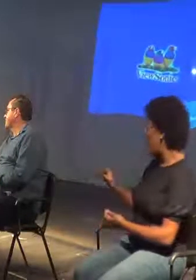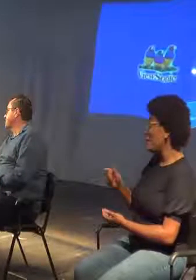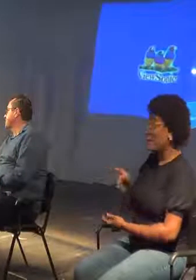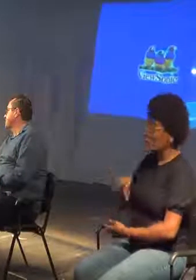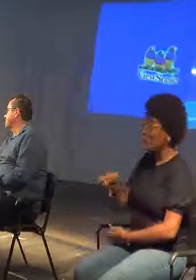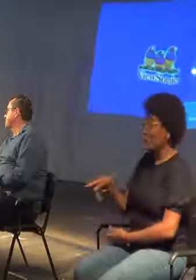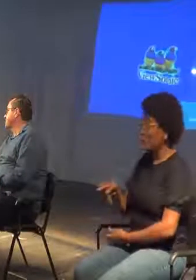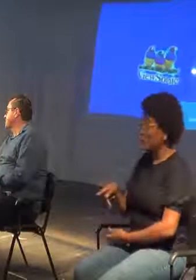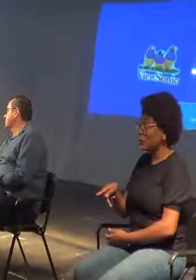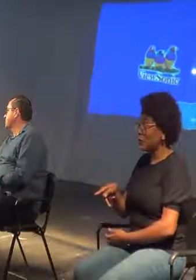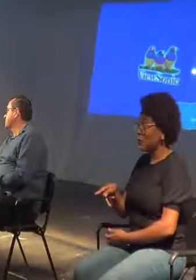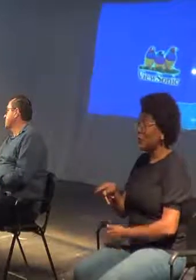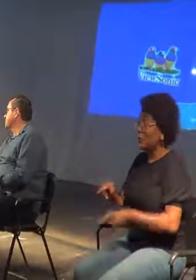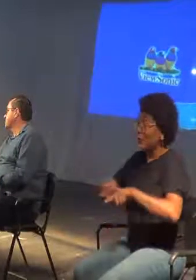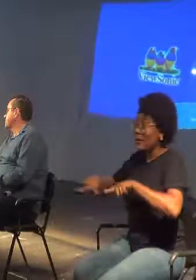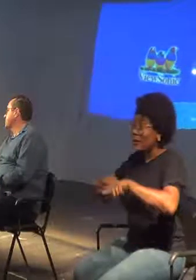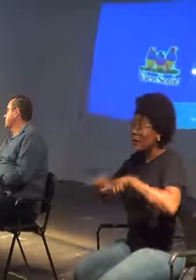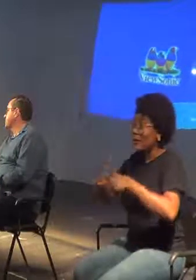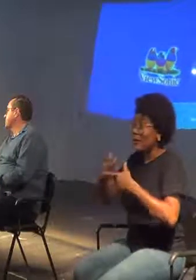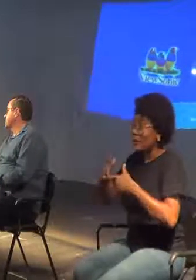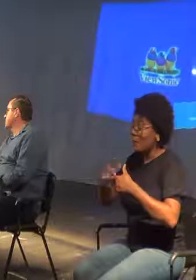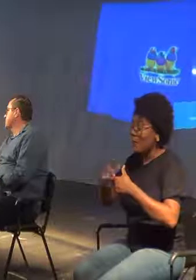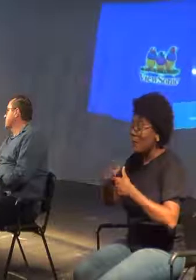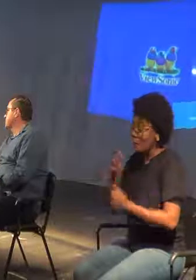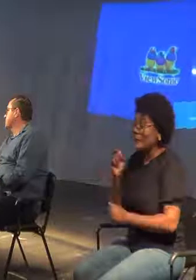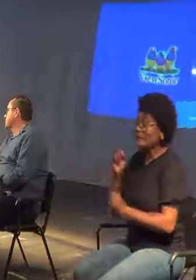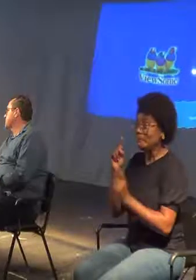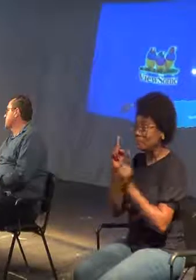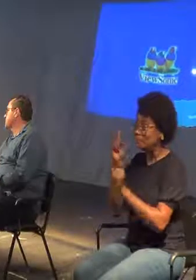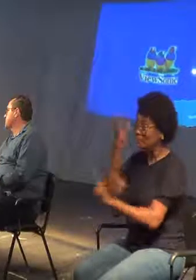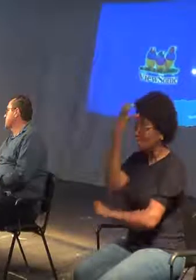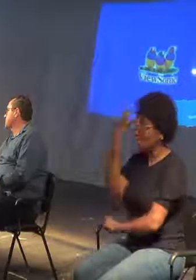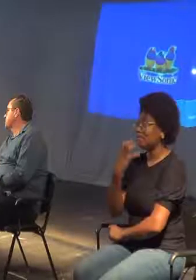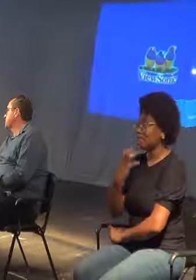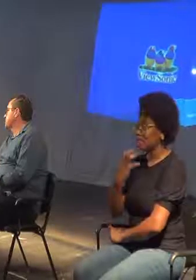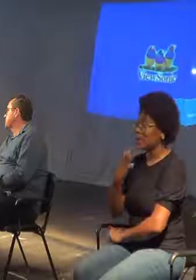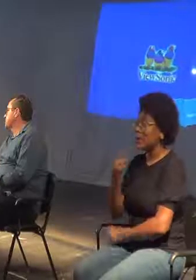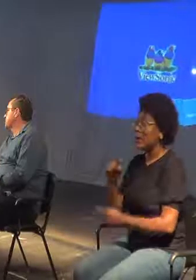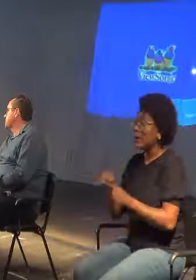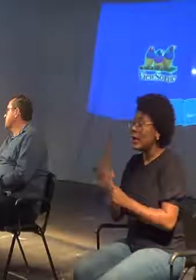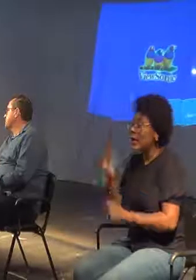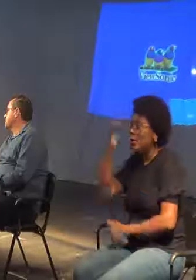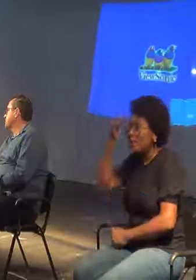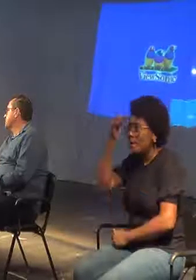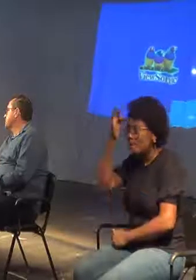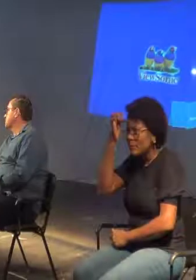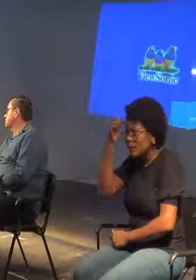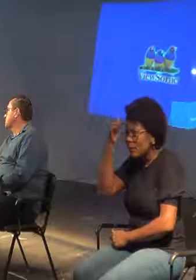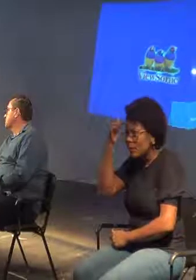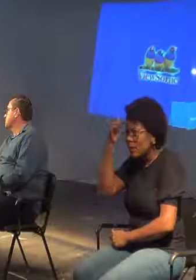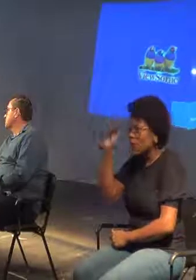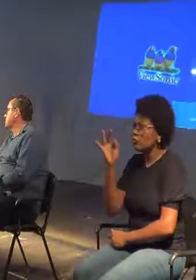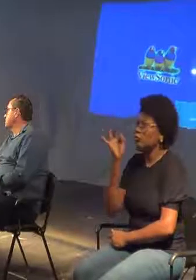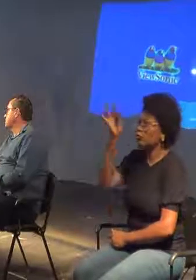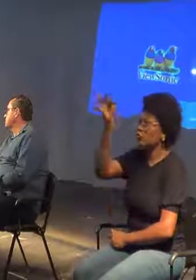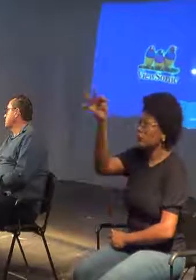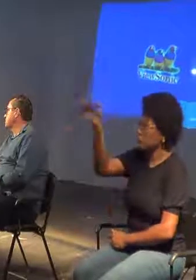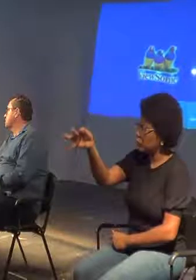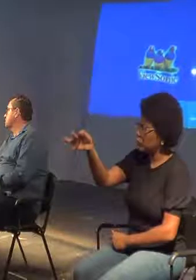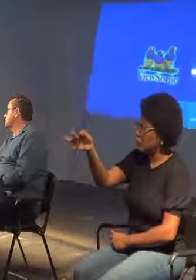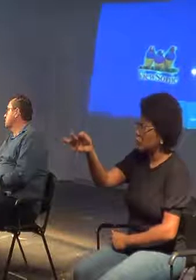com um desafio enorme, que é pensar o território, não mais pensar municípios,